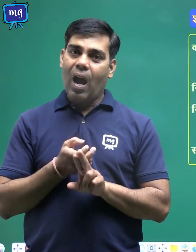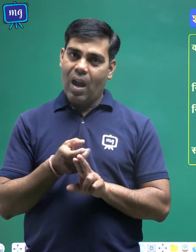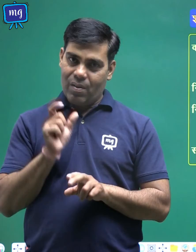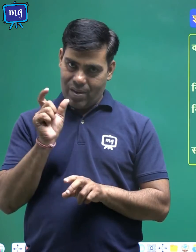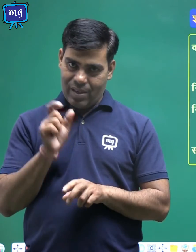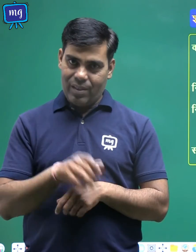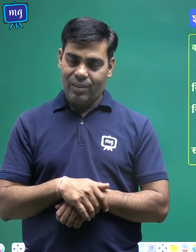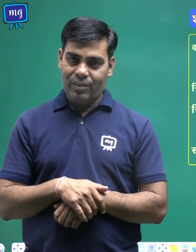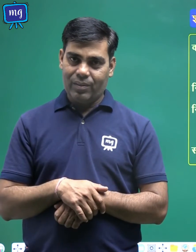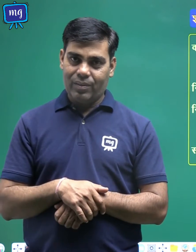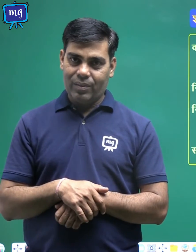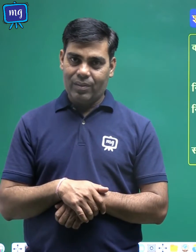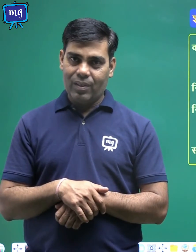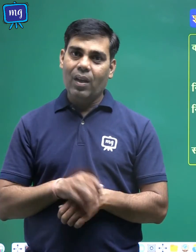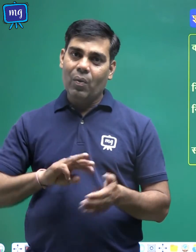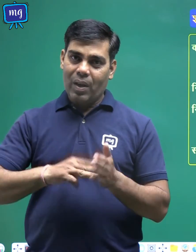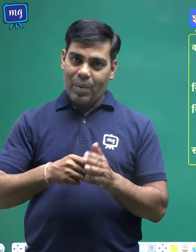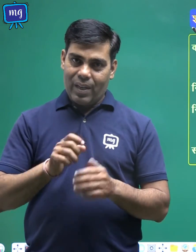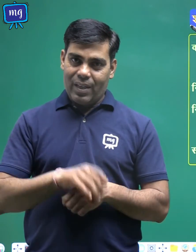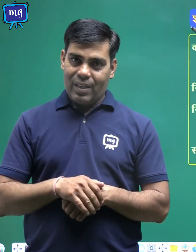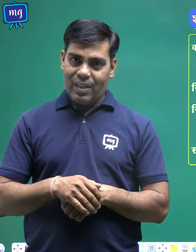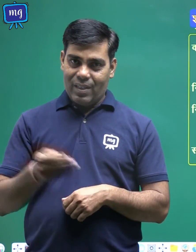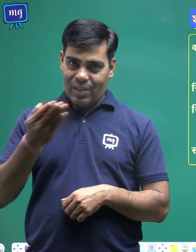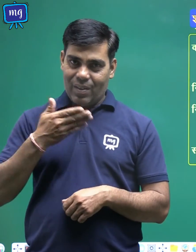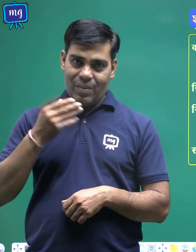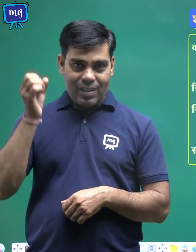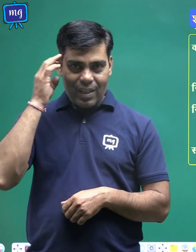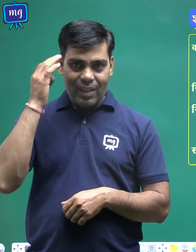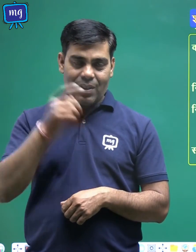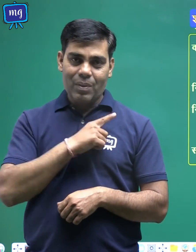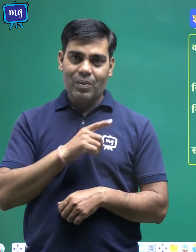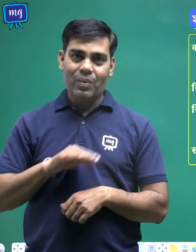शब्द का अर्थ जानते हैं। बच्चों,